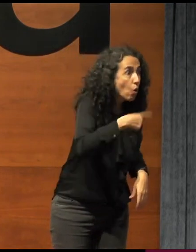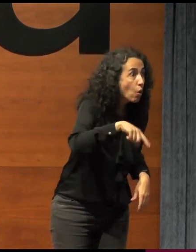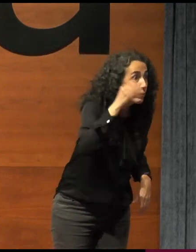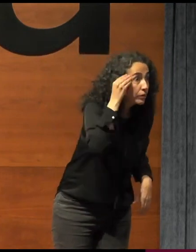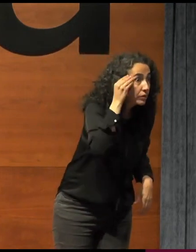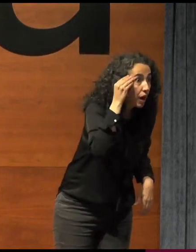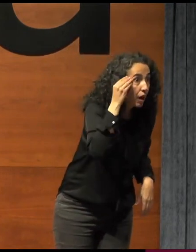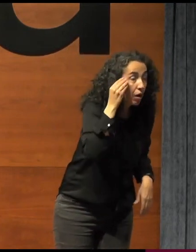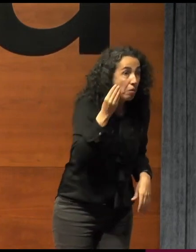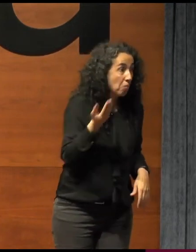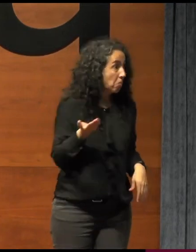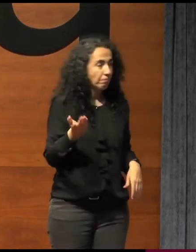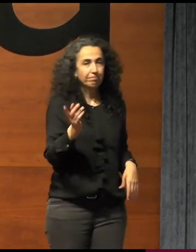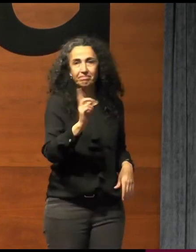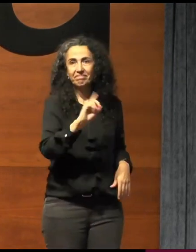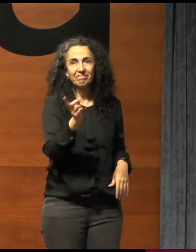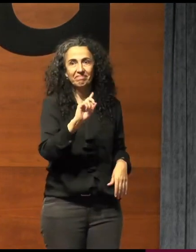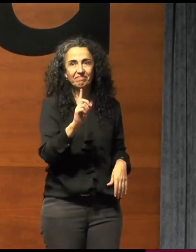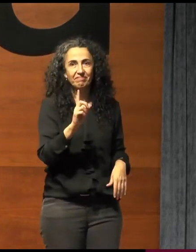No es de reciente creación.